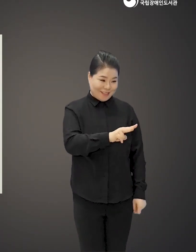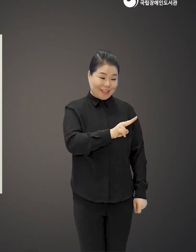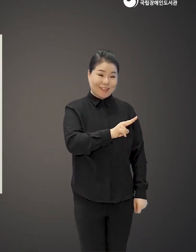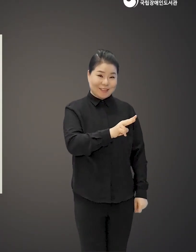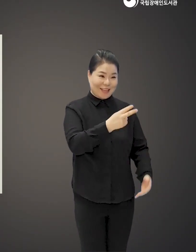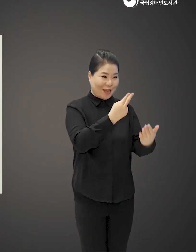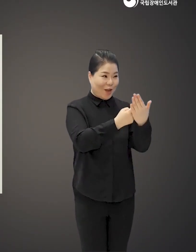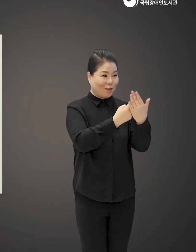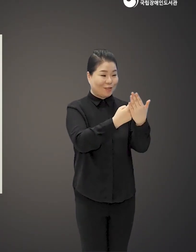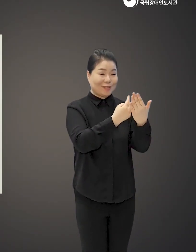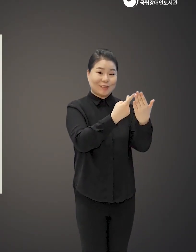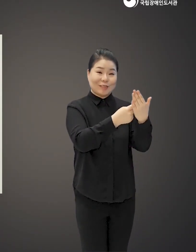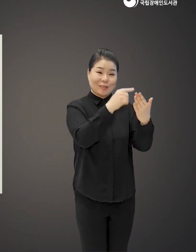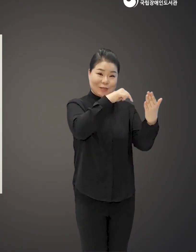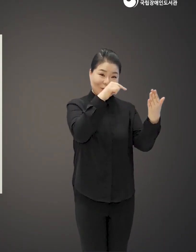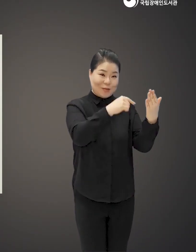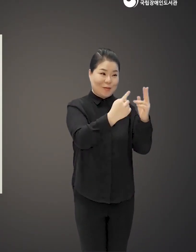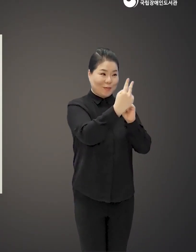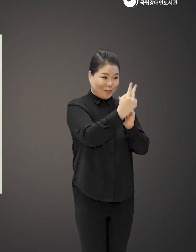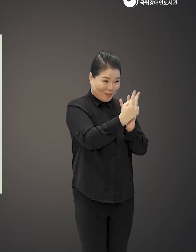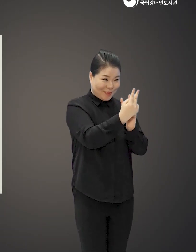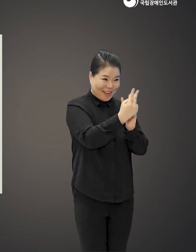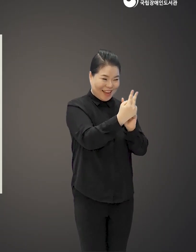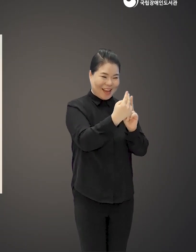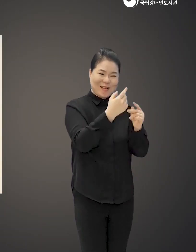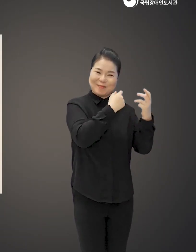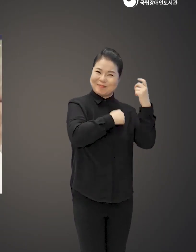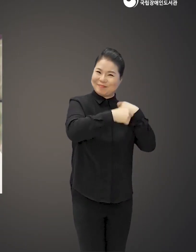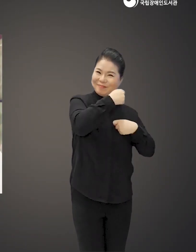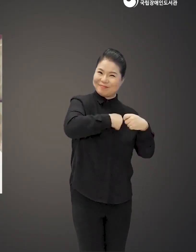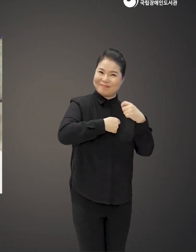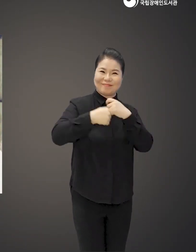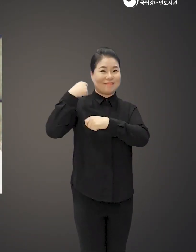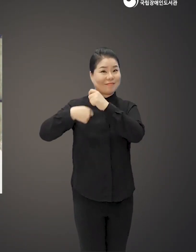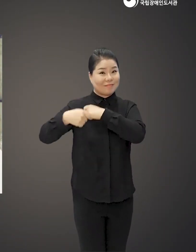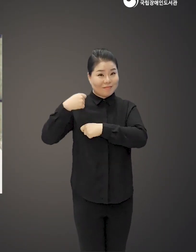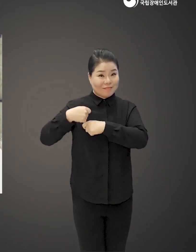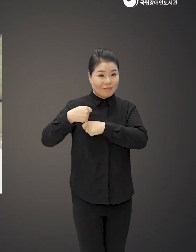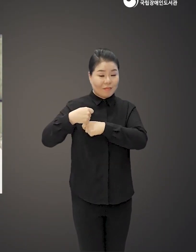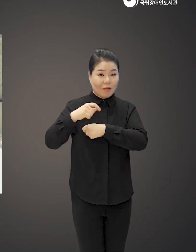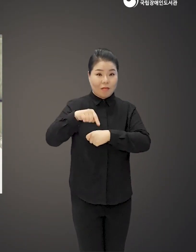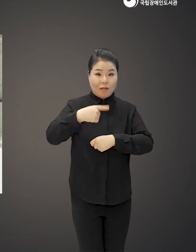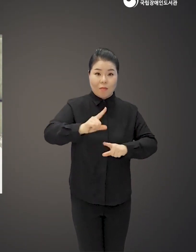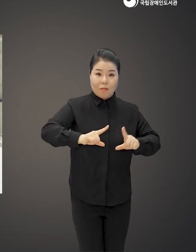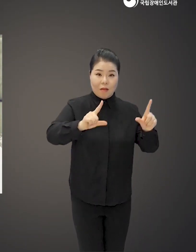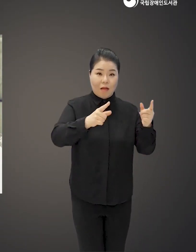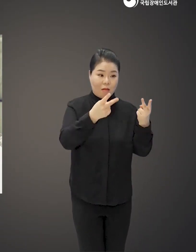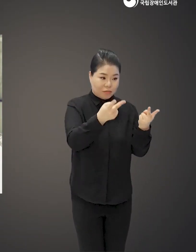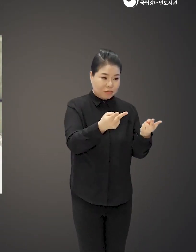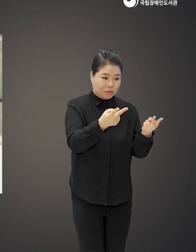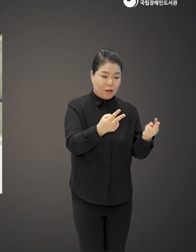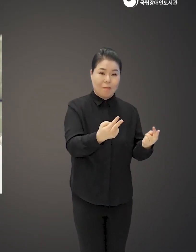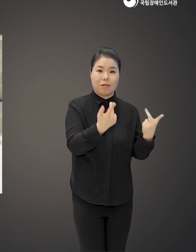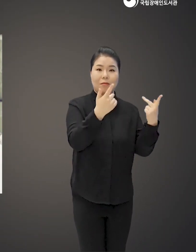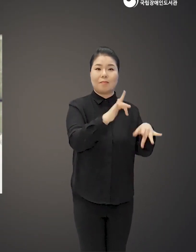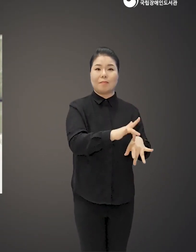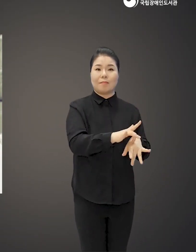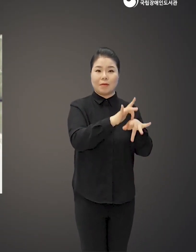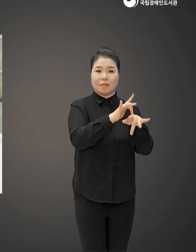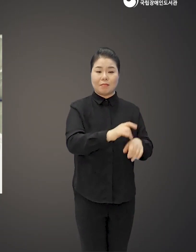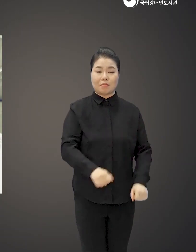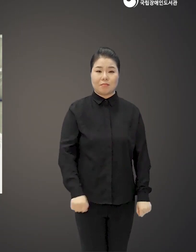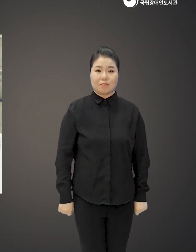여자아이 넷이 머리를 매만지며 수선을 피우고 있었는데 다음 날에는 침대가 텅 비어버린